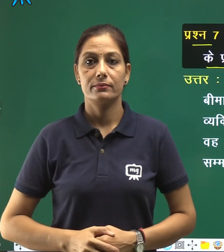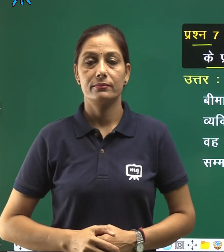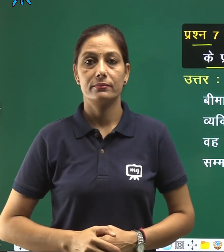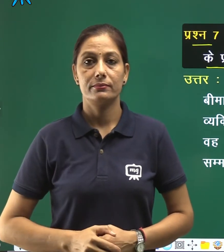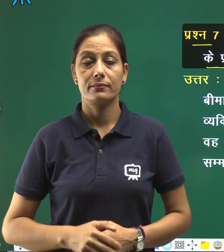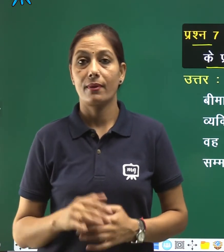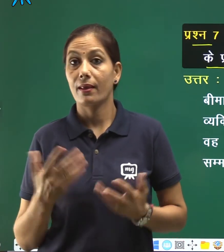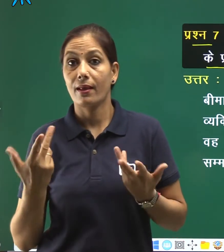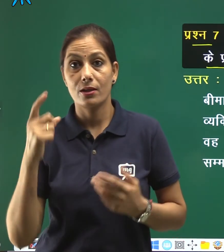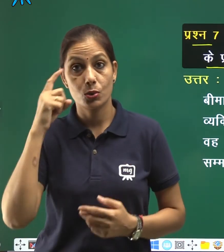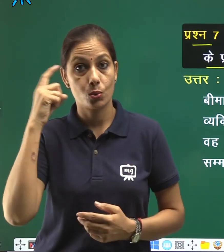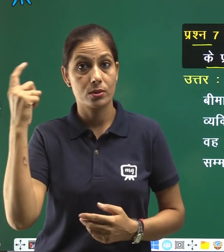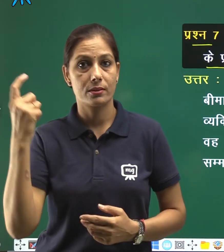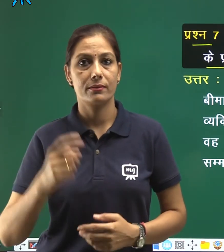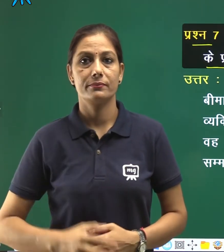क्या सोच थी?